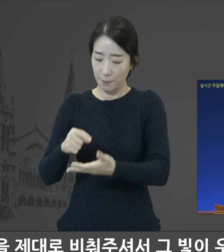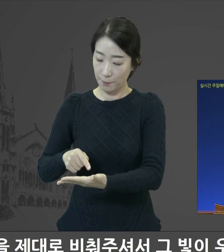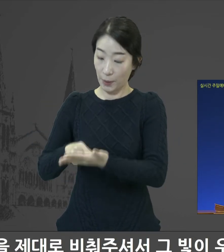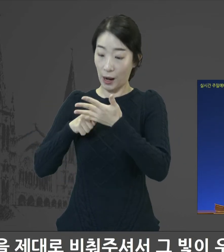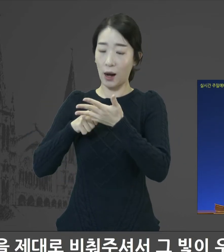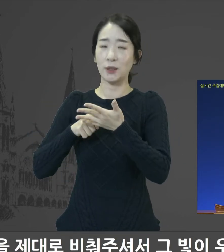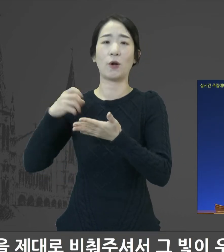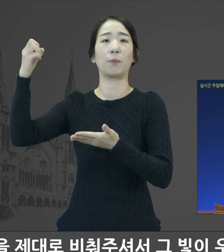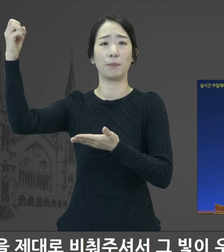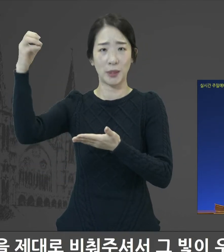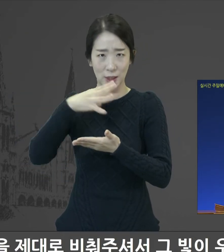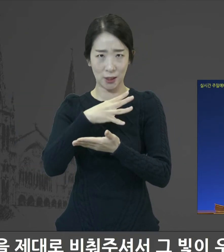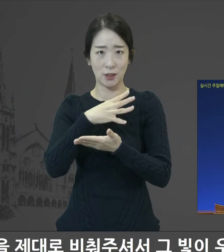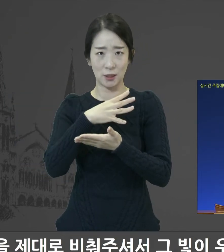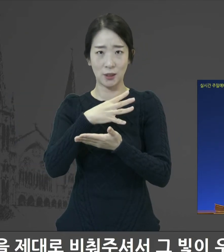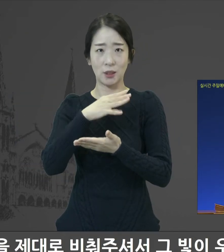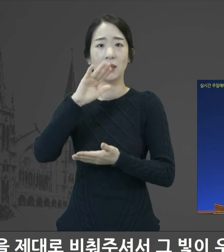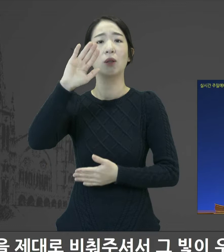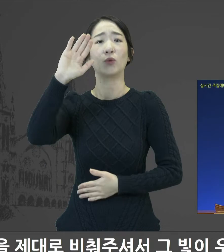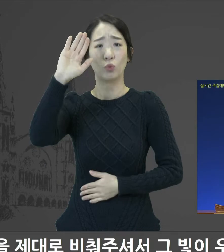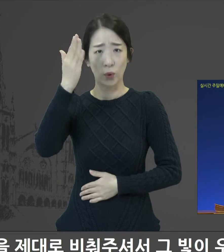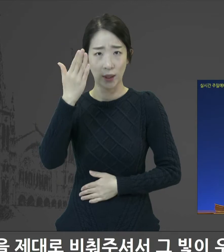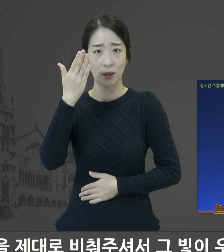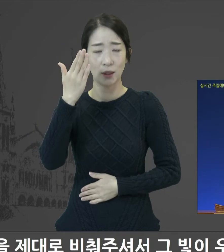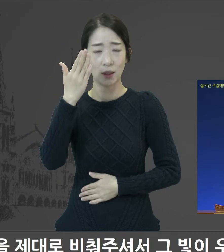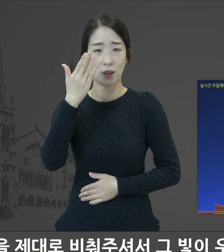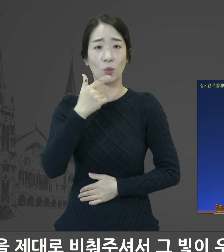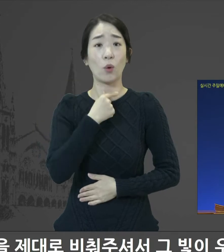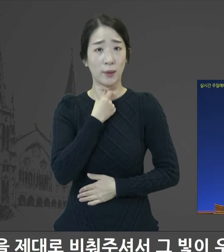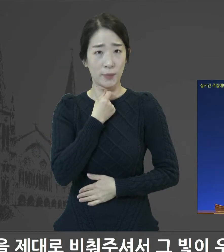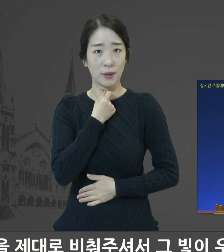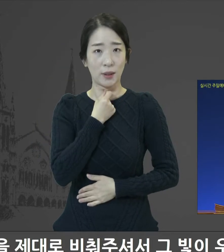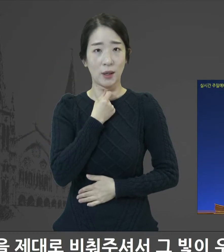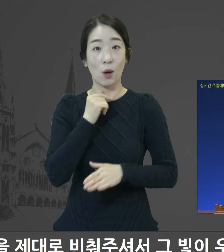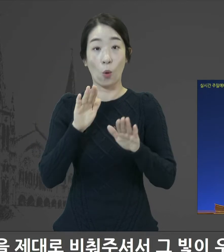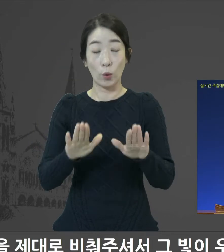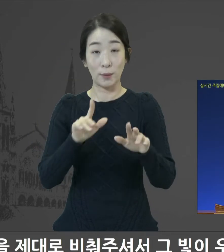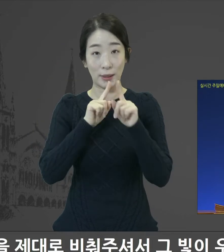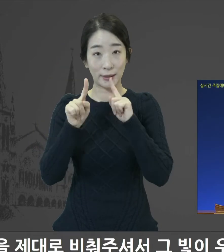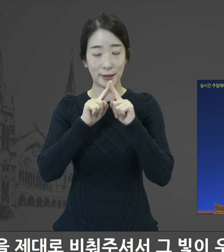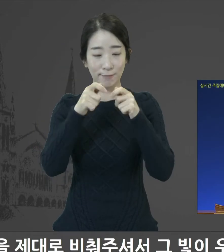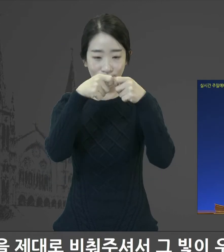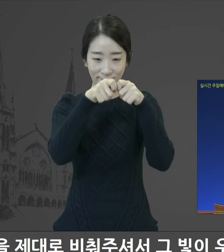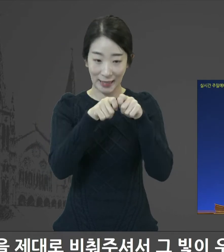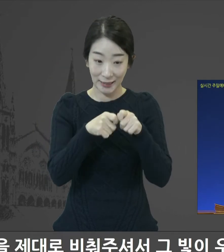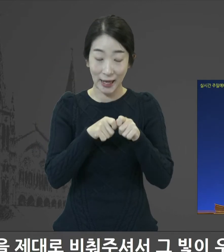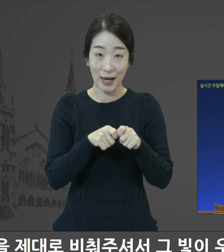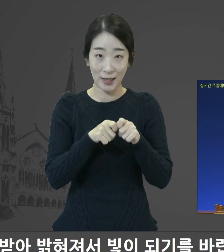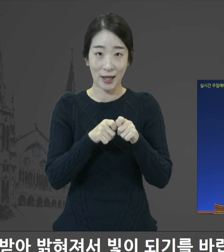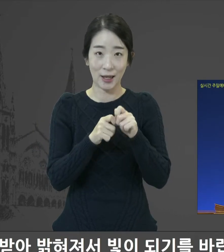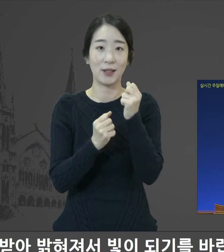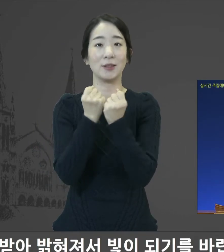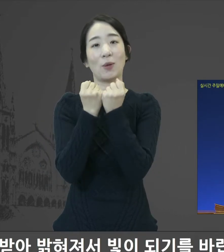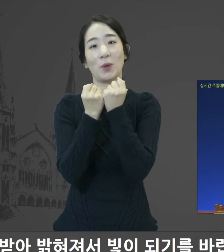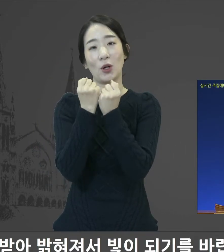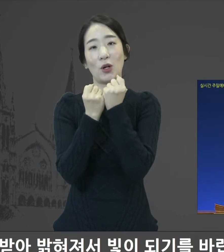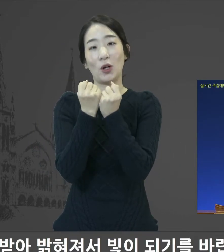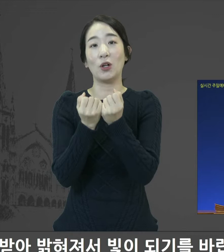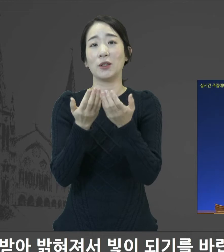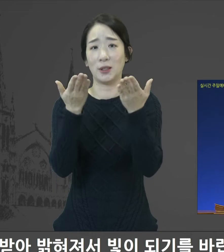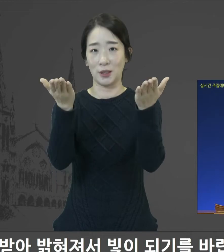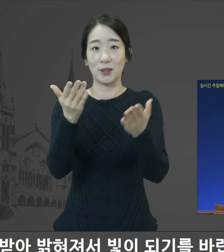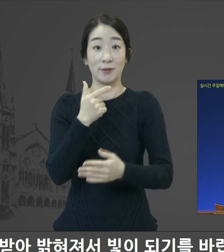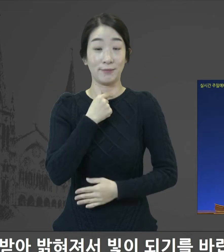빛이 된다고 얘기하는 것이죠. 오늘 이 말씀을 자세히 하나하나 우리에게 더 적용 잘할 수 있도록